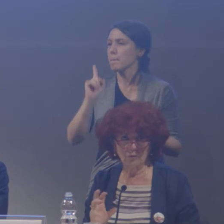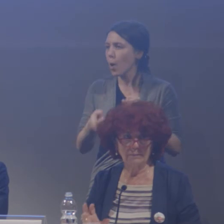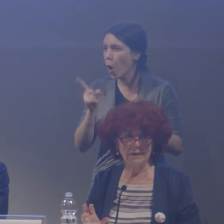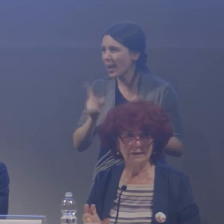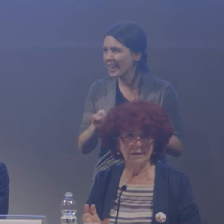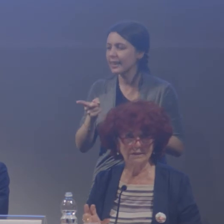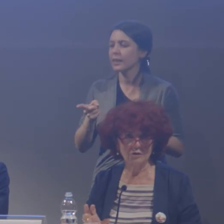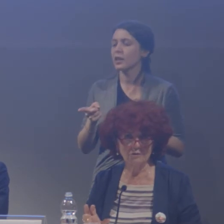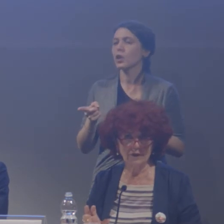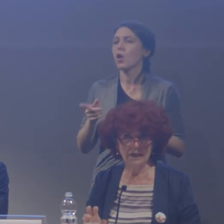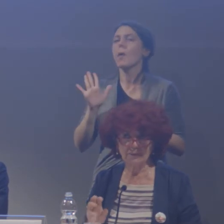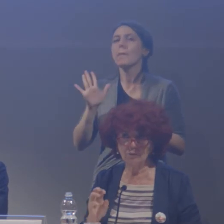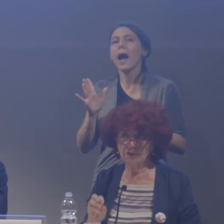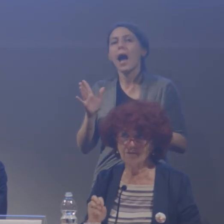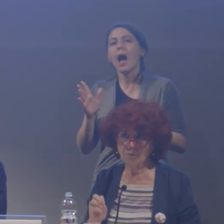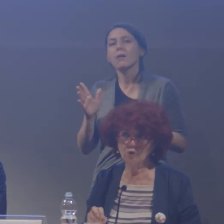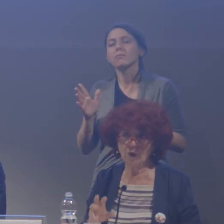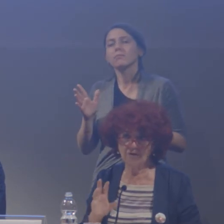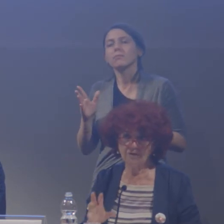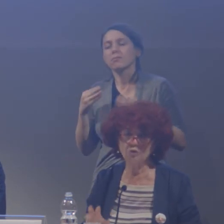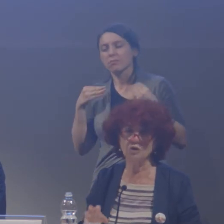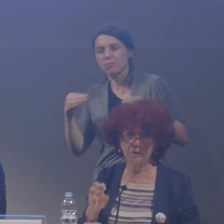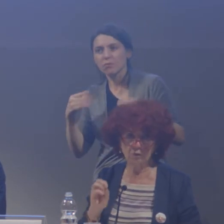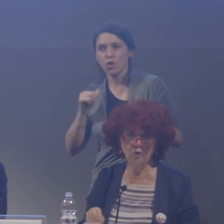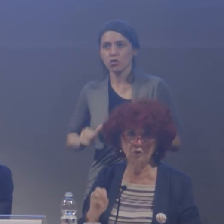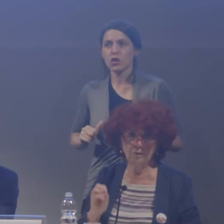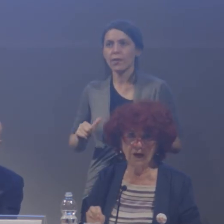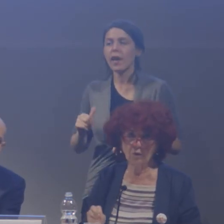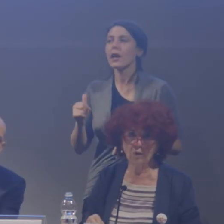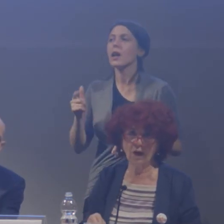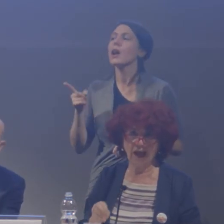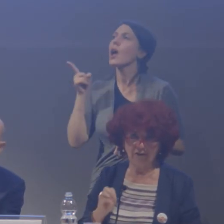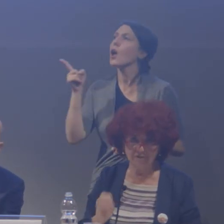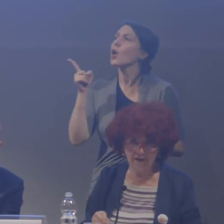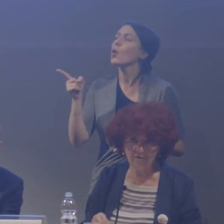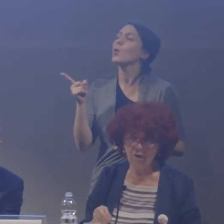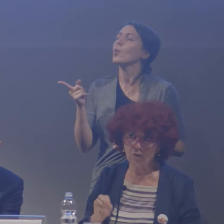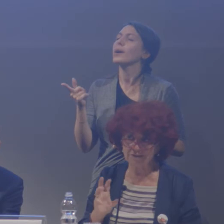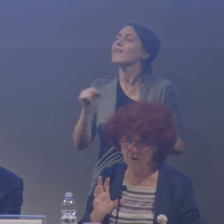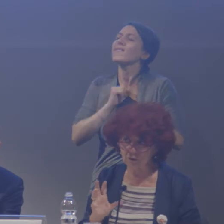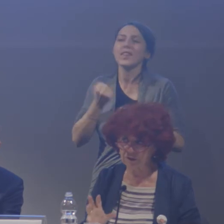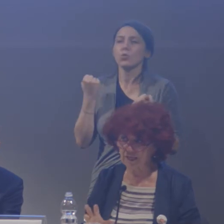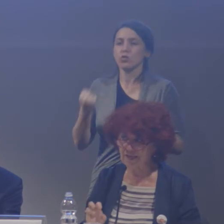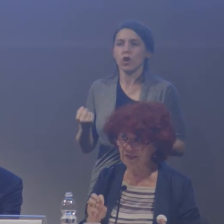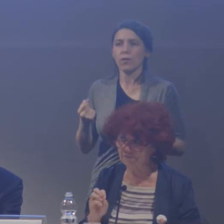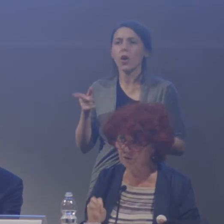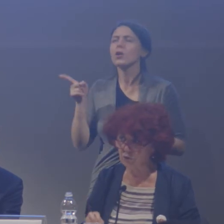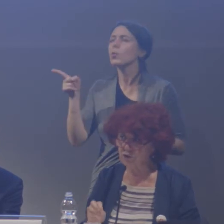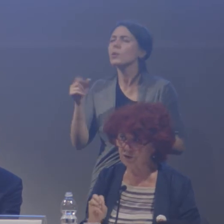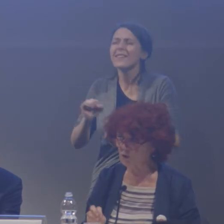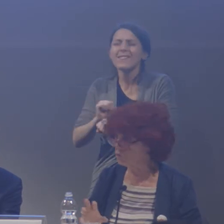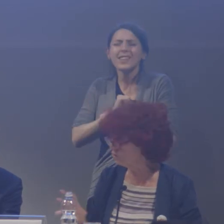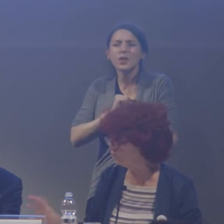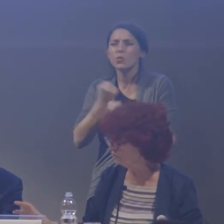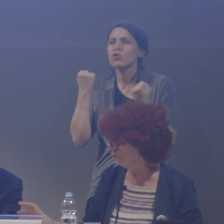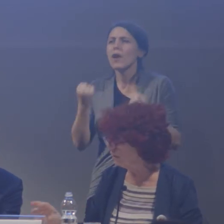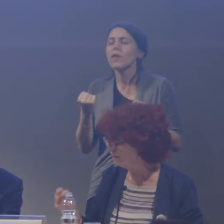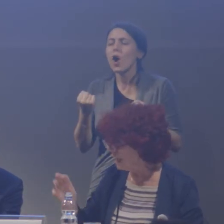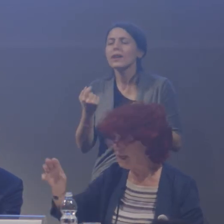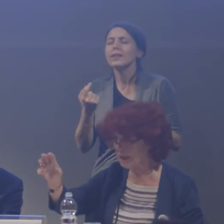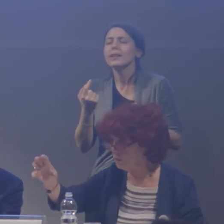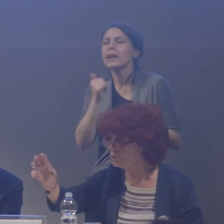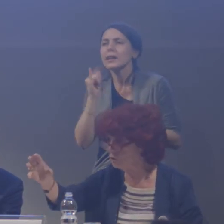con una militanza civile che puntava molto alla fiducia. Tullio De Mauro aveva una straordinaria fiducia dei nostri